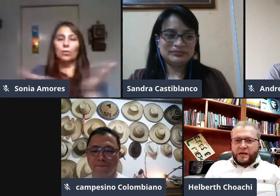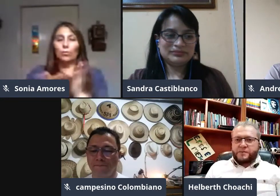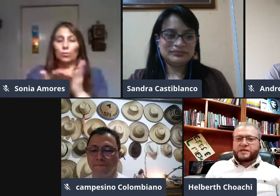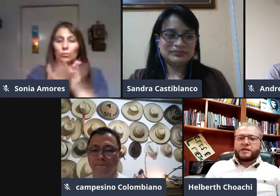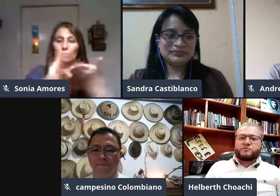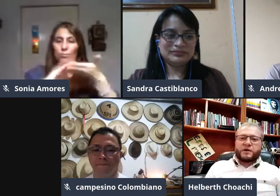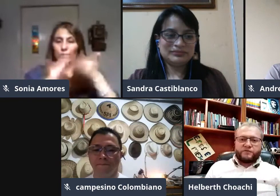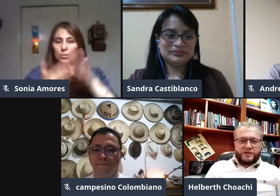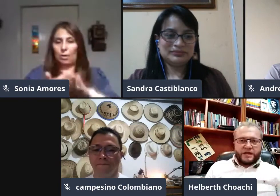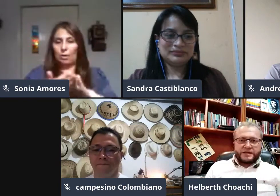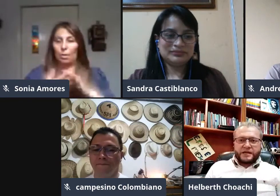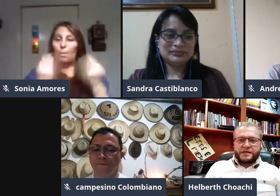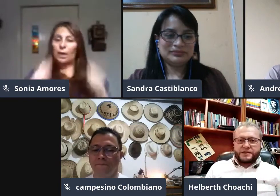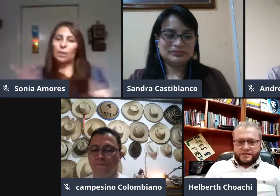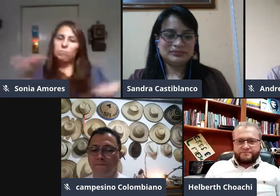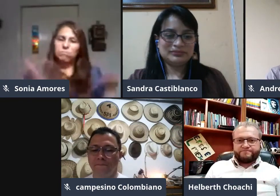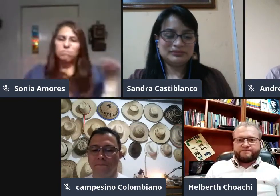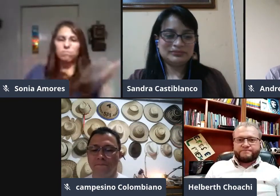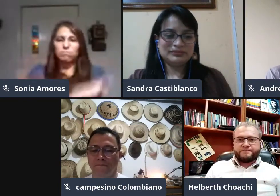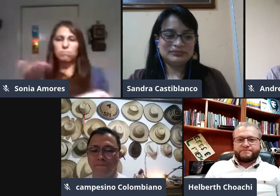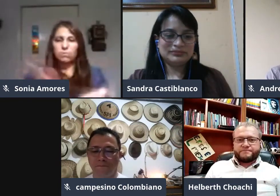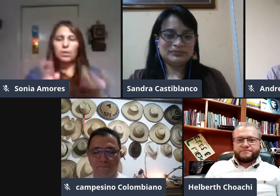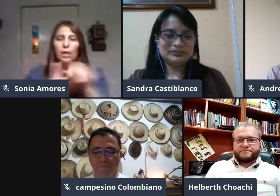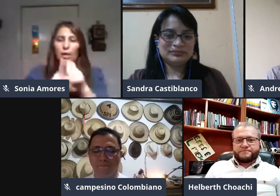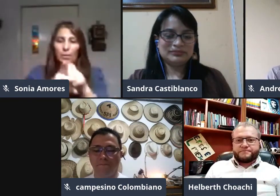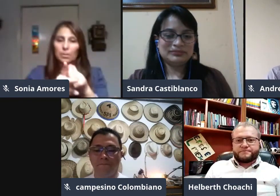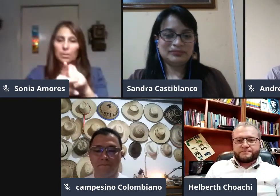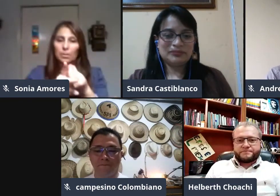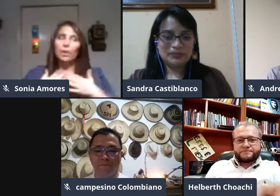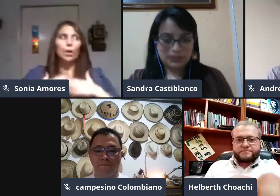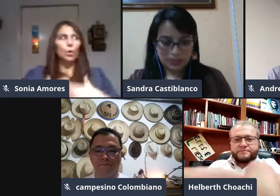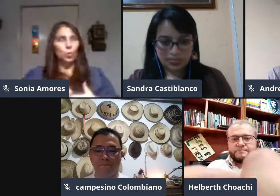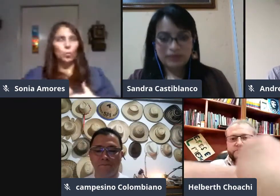para aportar herramientas para enfrentar esta crisis.